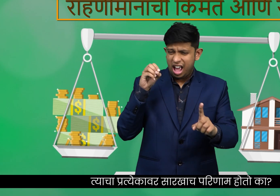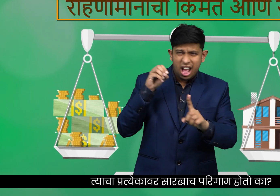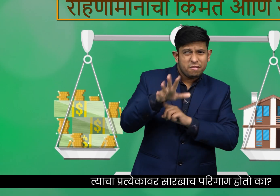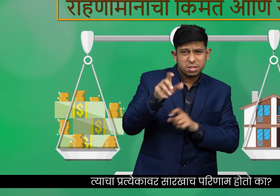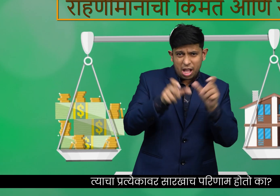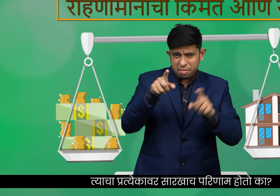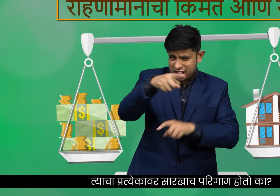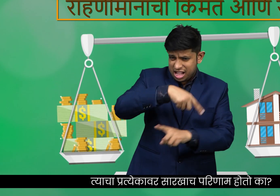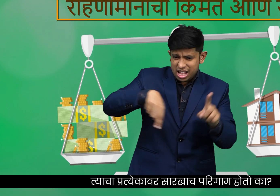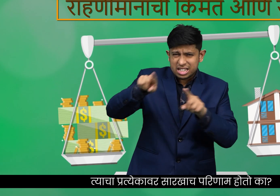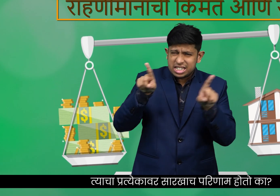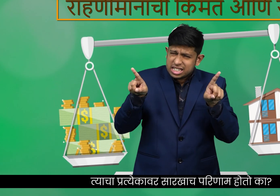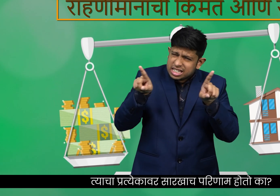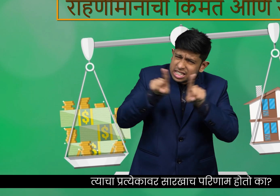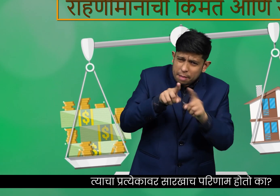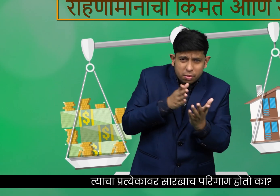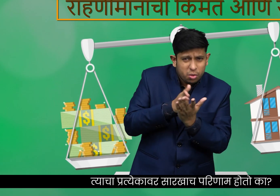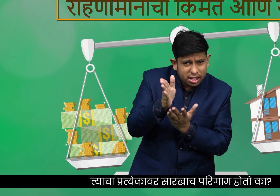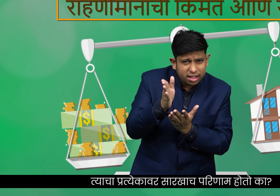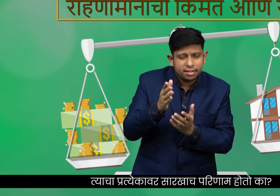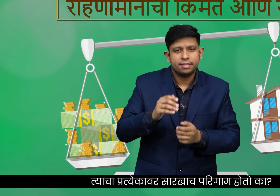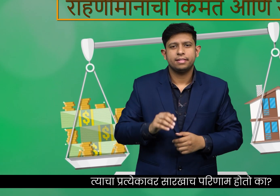त्यांच्या प्रत्येकांवर सारखाच परिणाम होतो का?